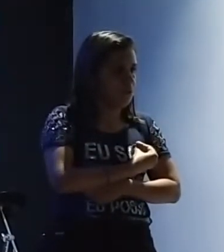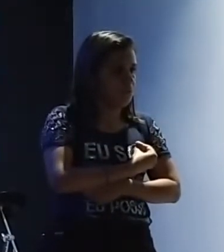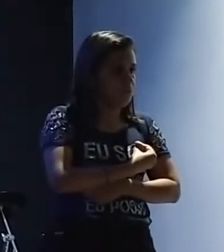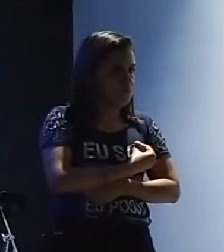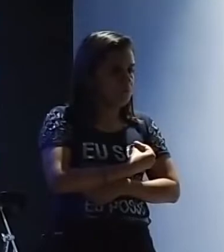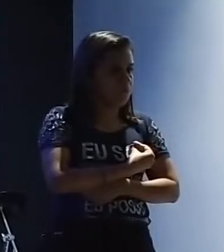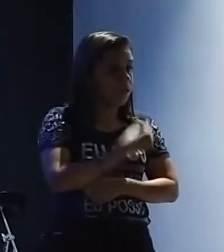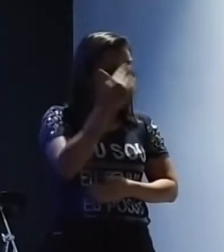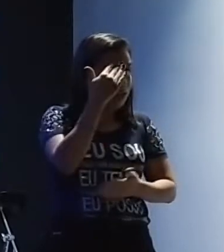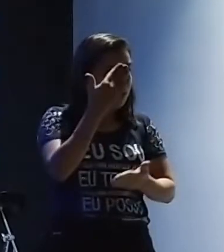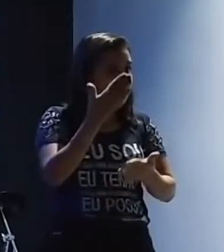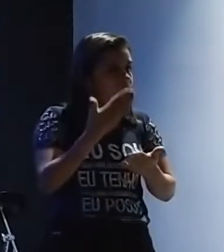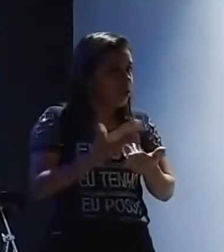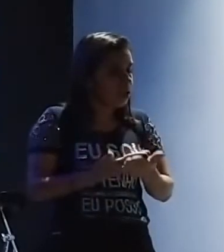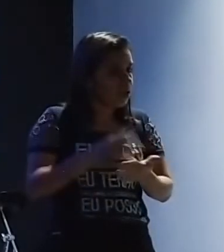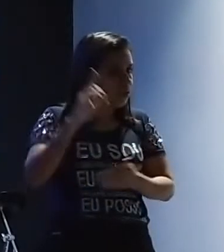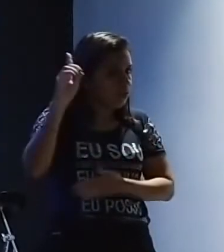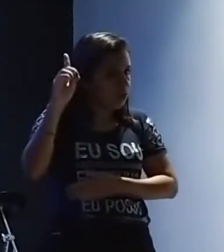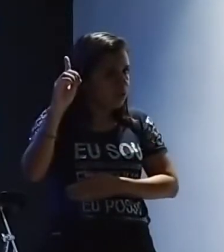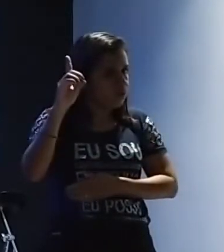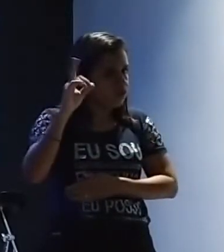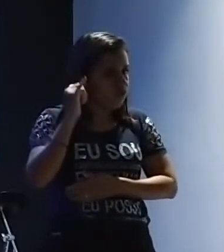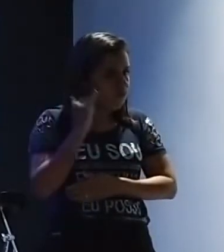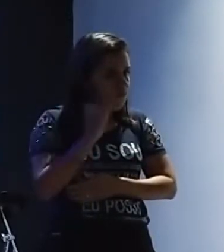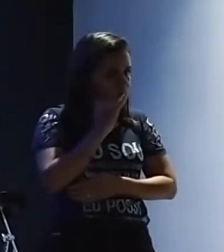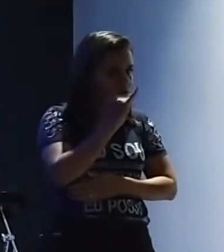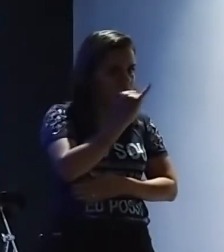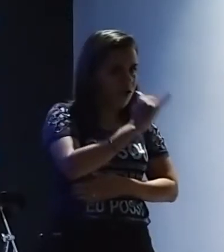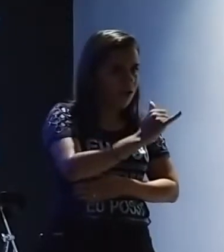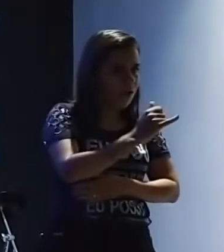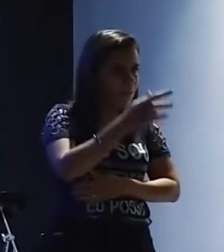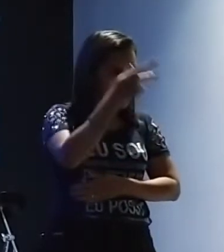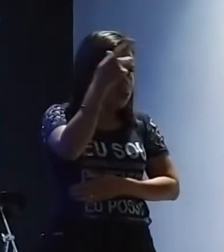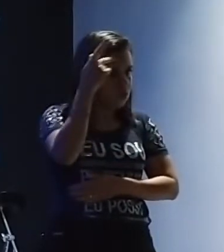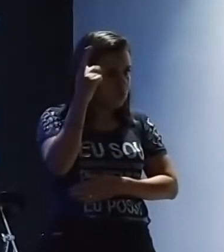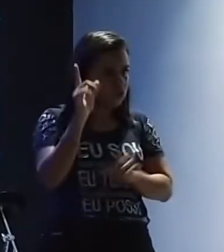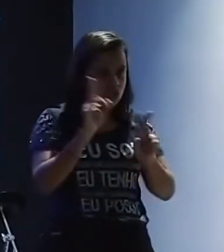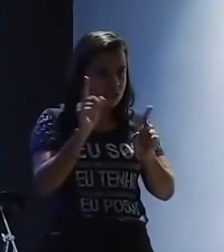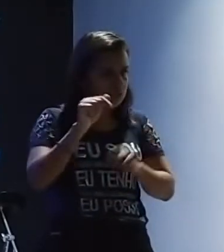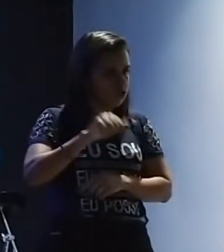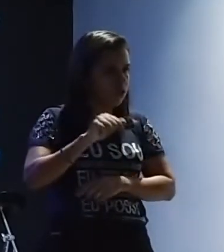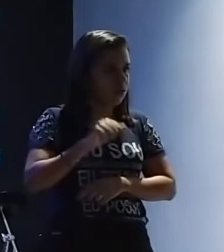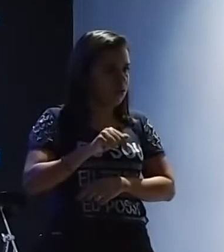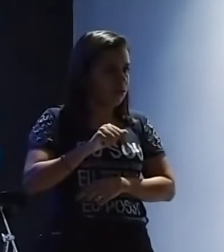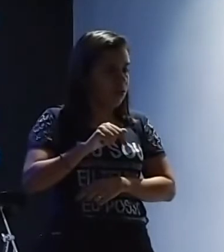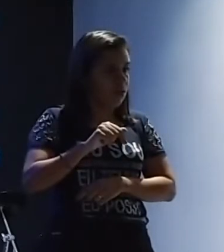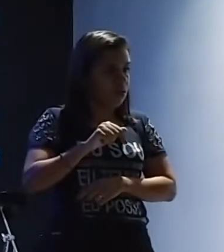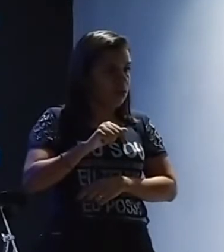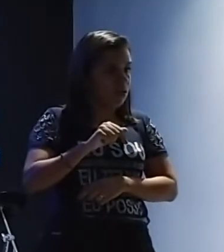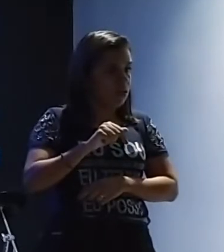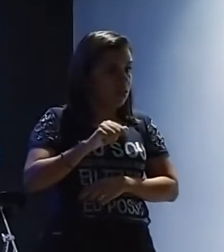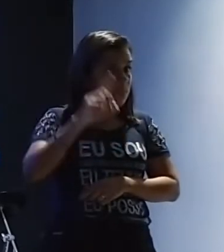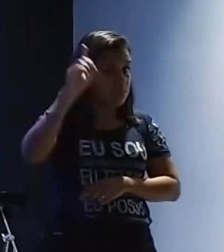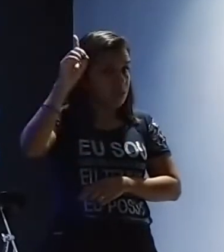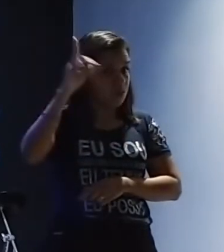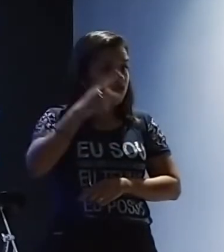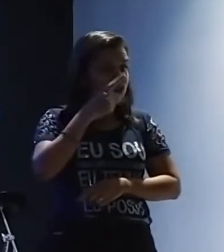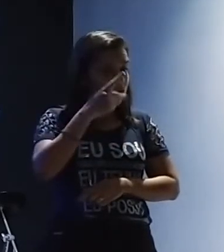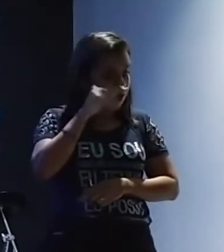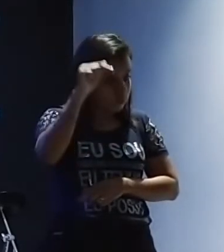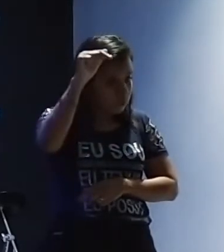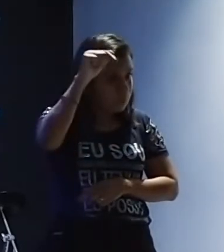Eu creio que Deus não fala com pessoas que não estão presentes. Deus não fala com ausentes, Ele fala